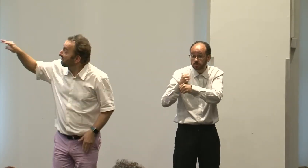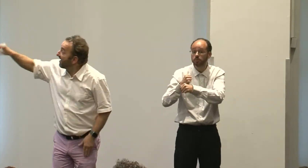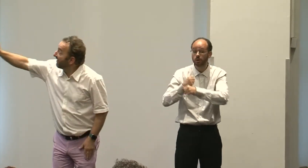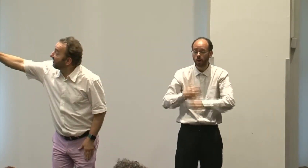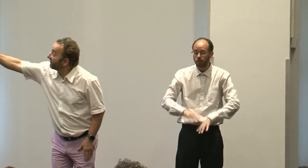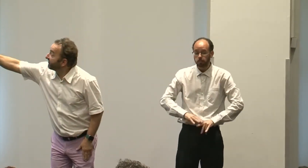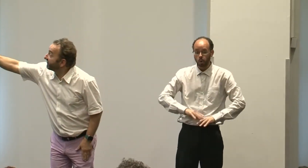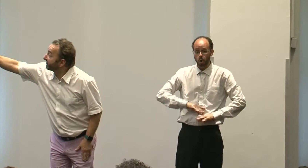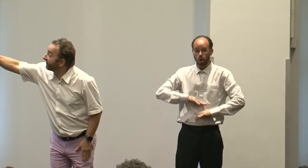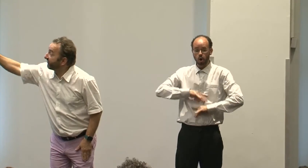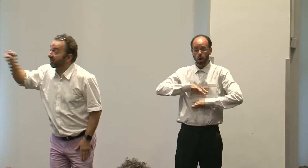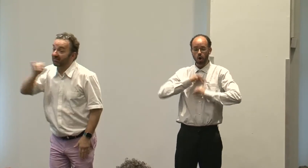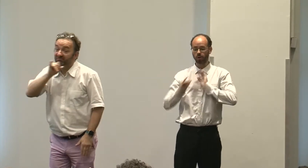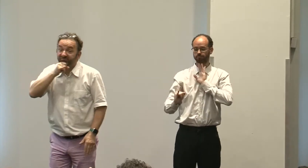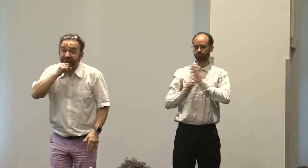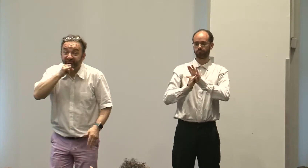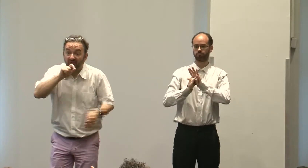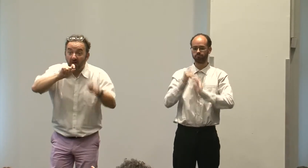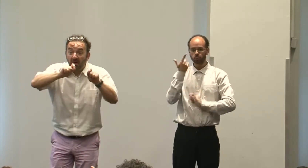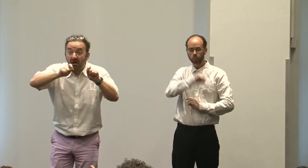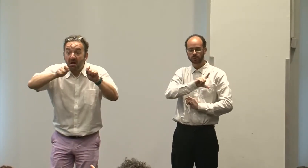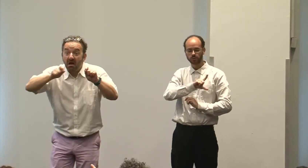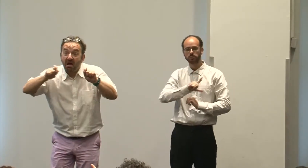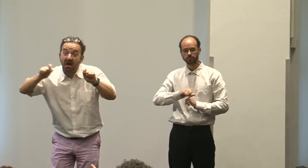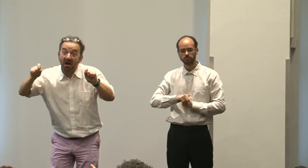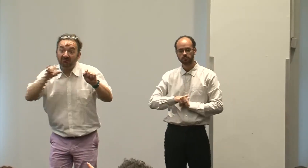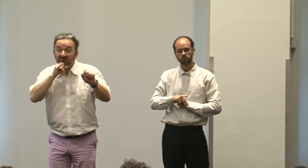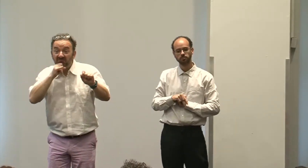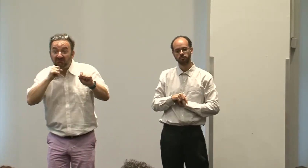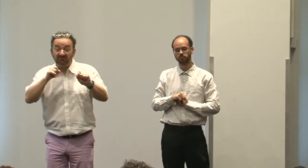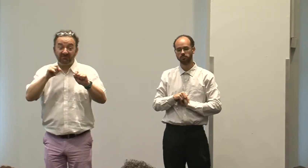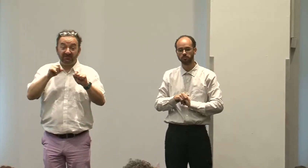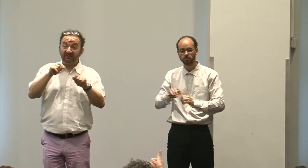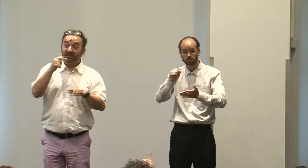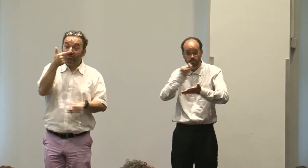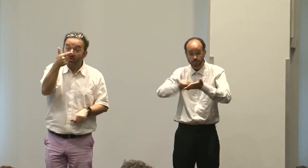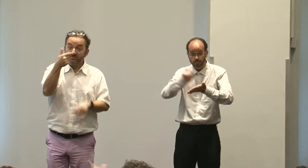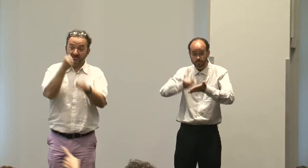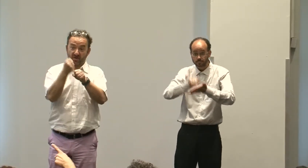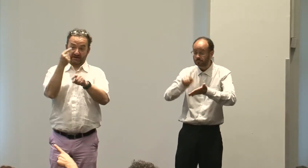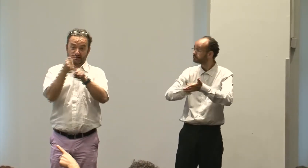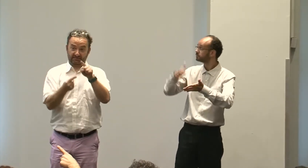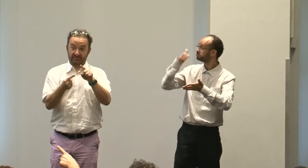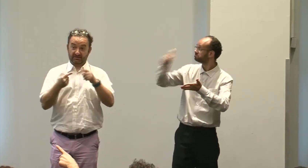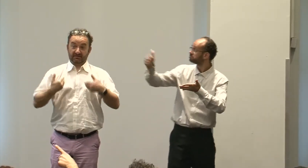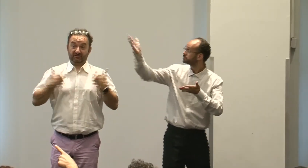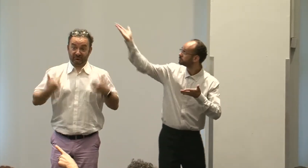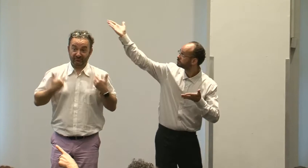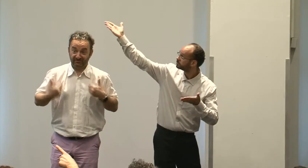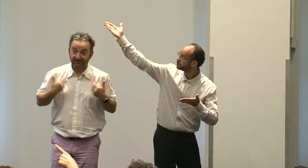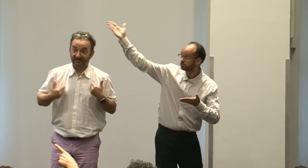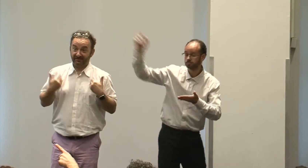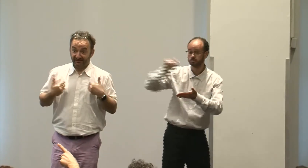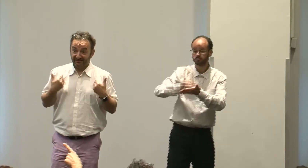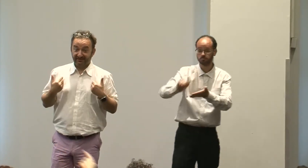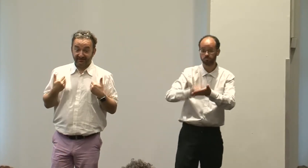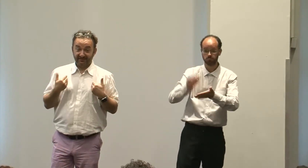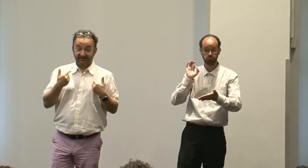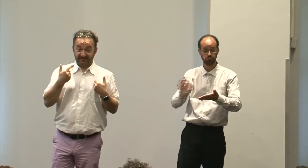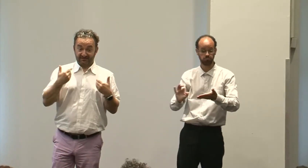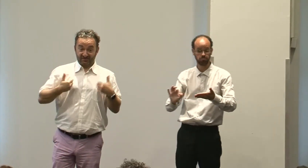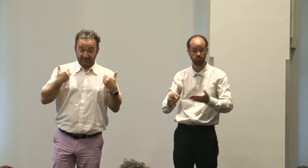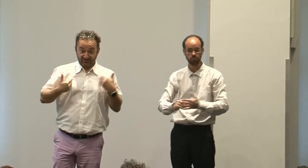Então, quando eu já tinha cerca de 2 anos e meio, eu já tinha uma identidade, começava a ter uma